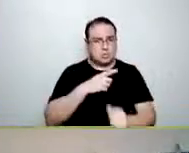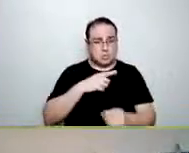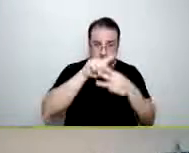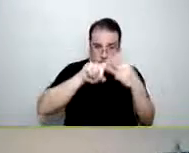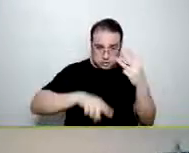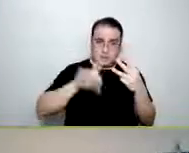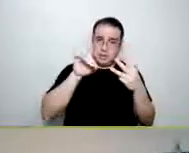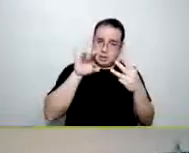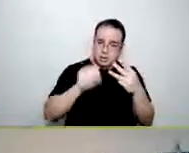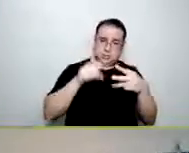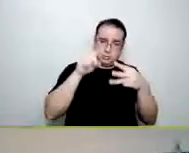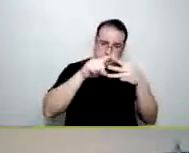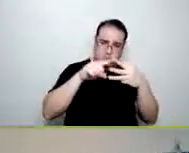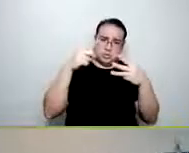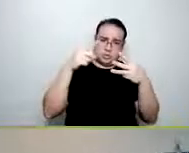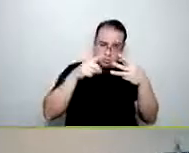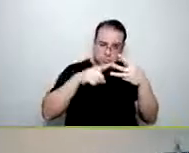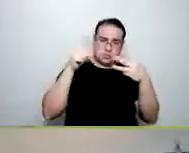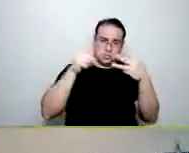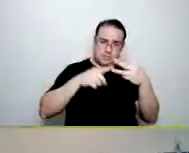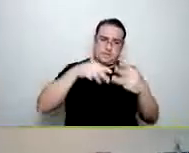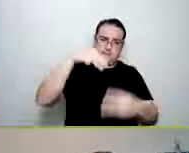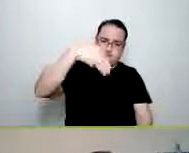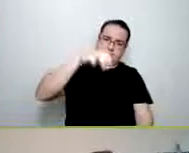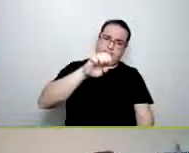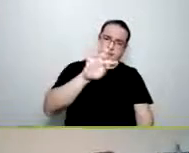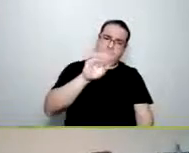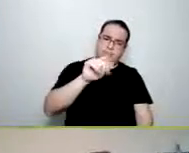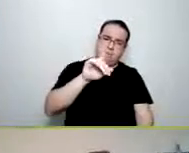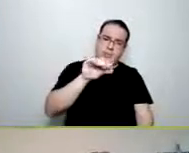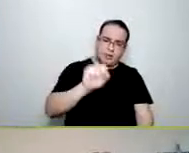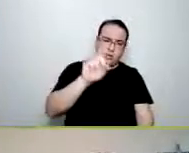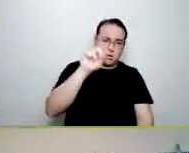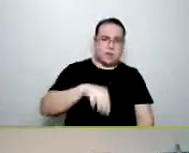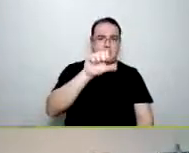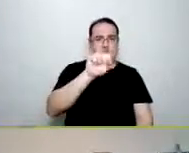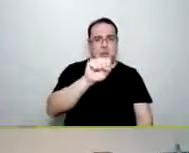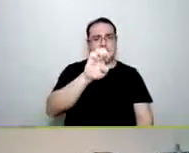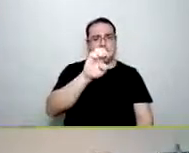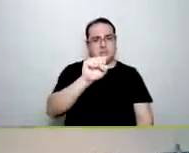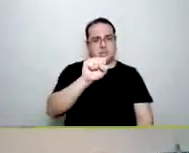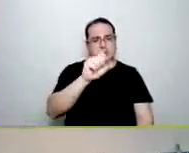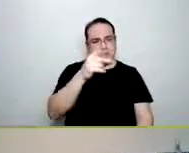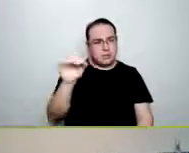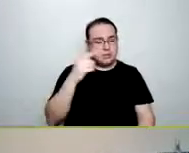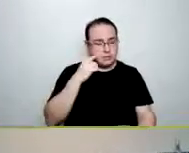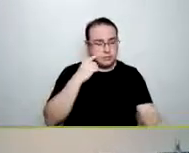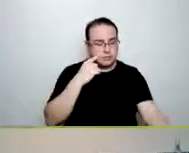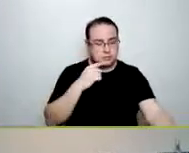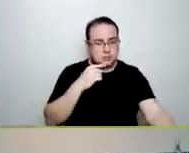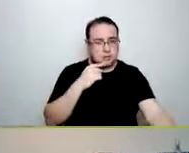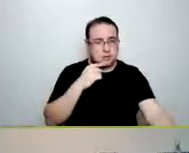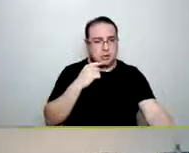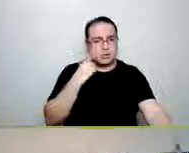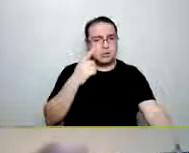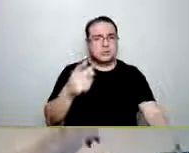3, dados primários, secundários e metadados, a gente chama de uma seção. Então, se nos vemos nos grandes acervos,